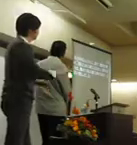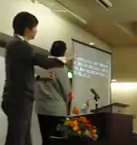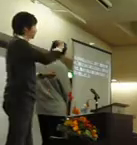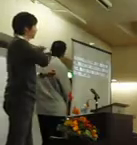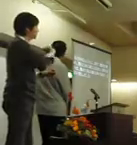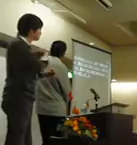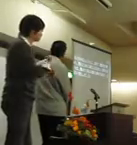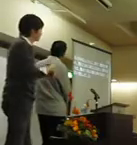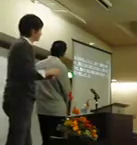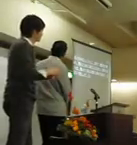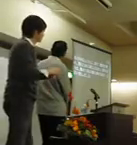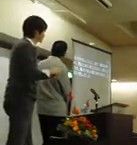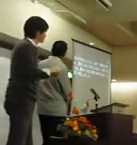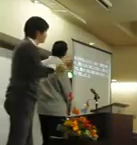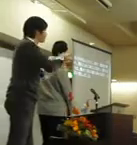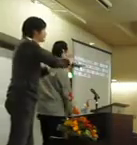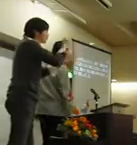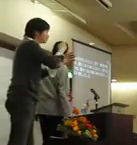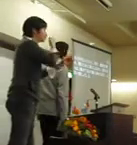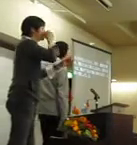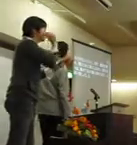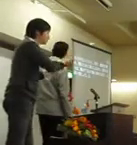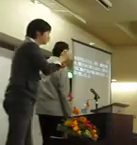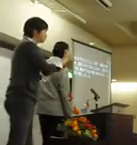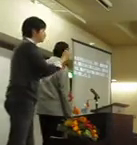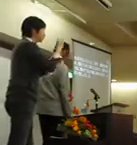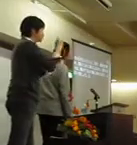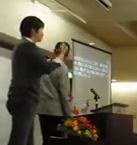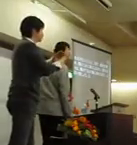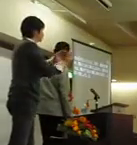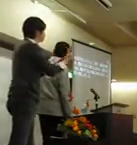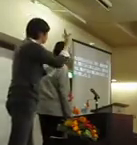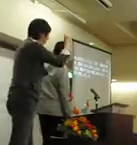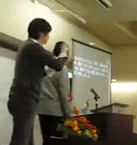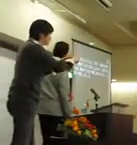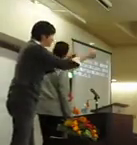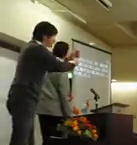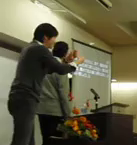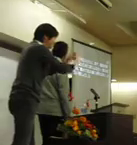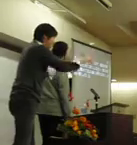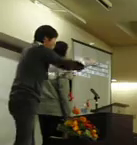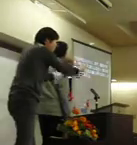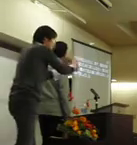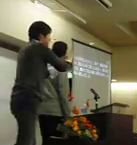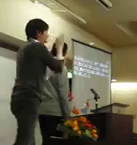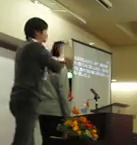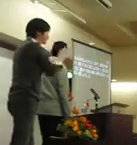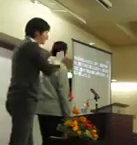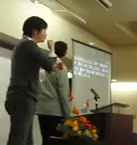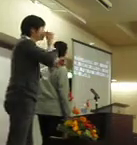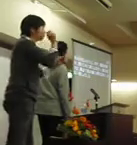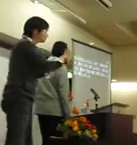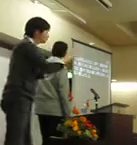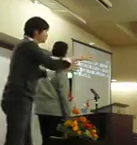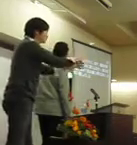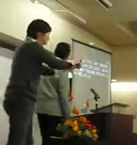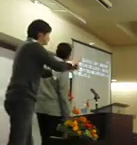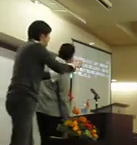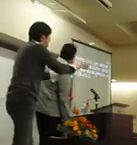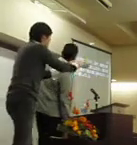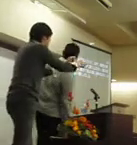私は彼氏たちに、まず毒麦を集め焼くために束にしなさい。毒麦の方は集めて私